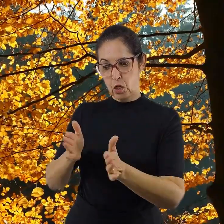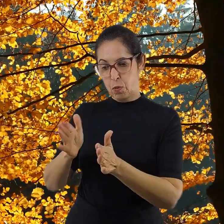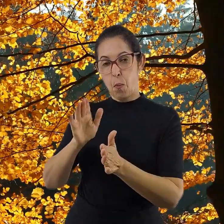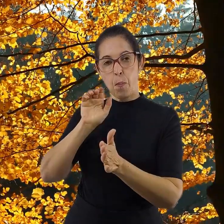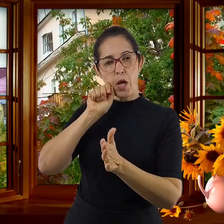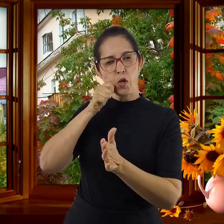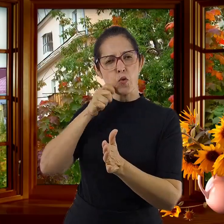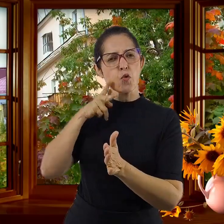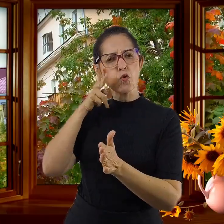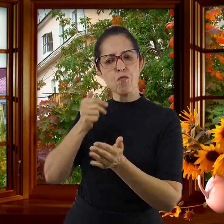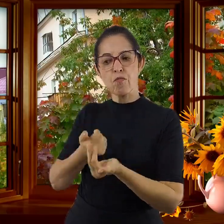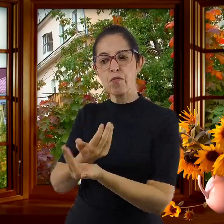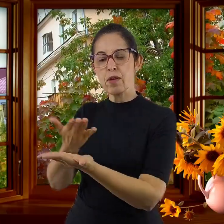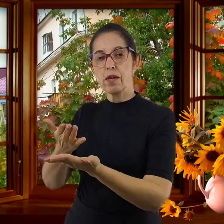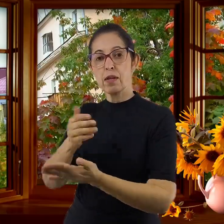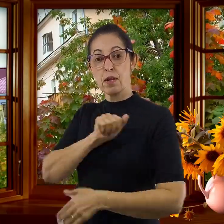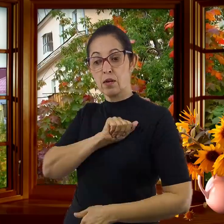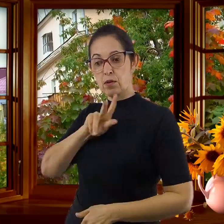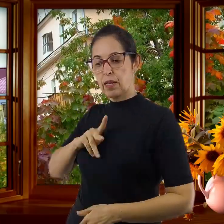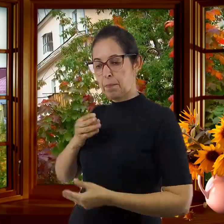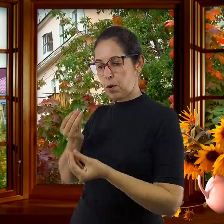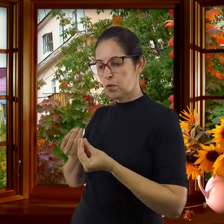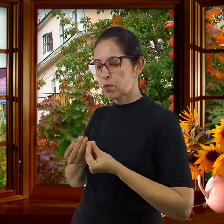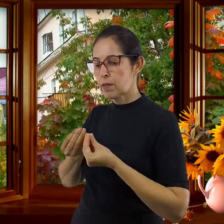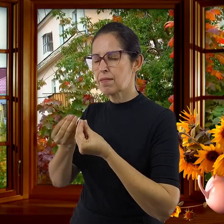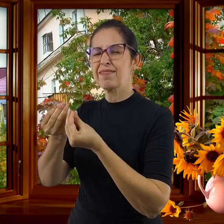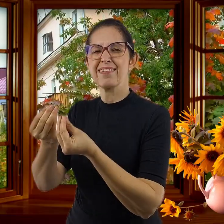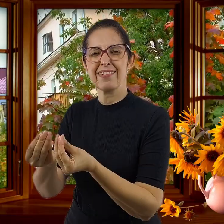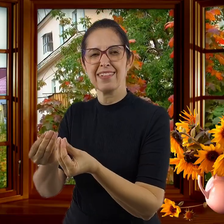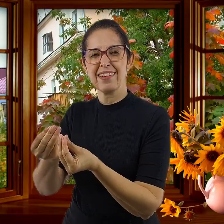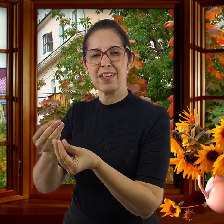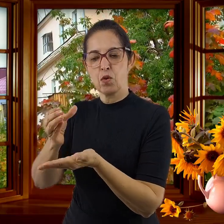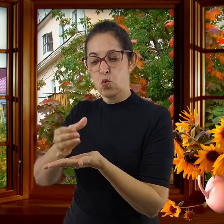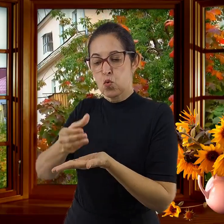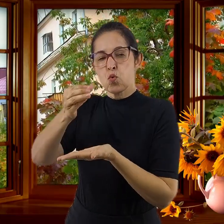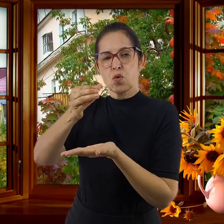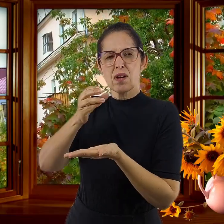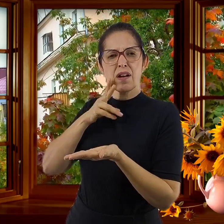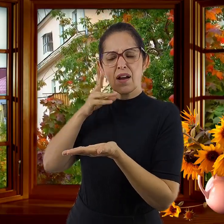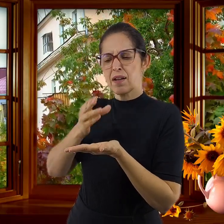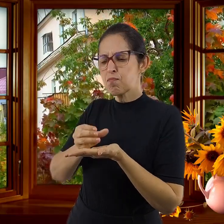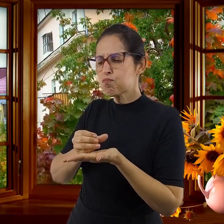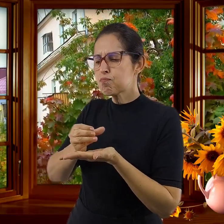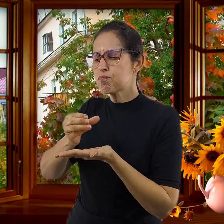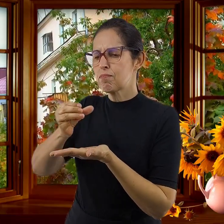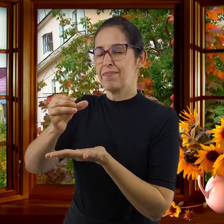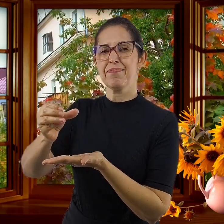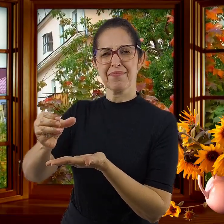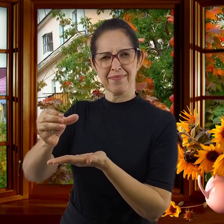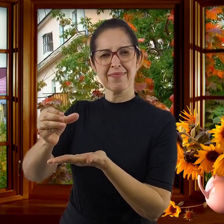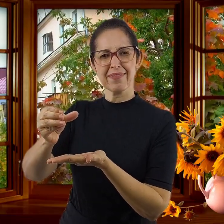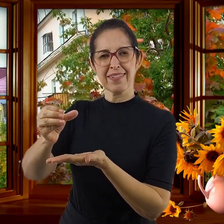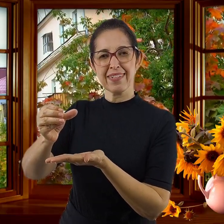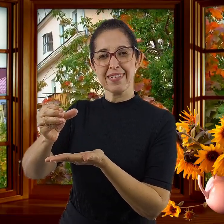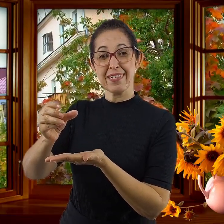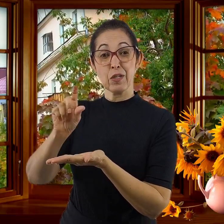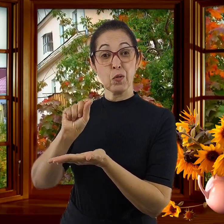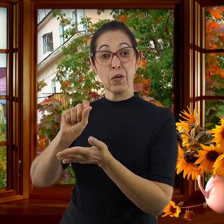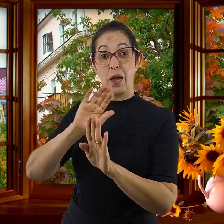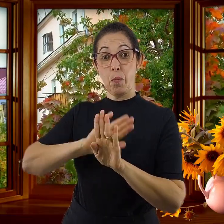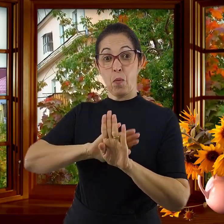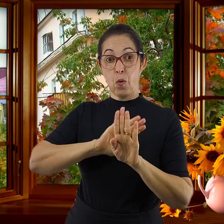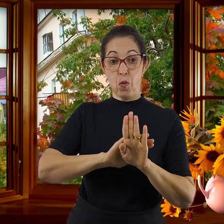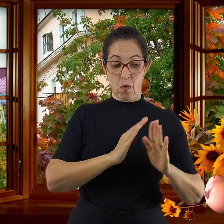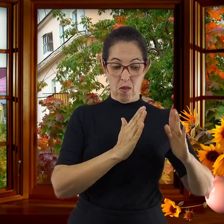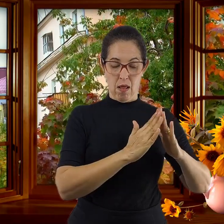para os apóstolos, aquilo tinha um sentido muito profundo. O dono da casa,